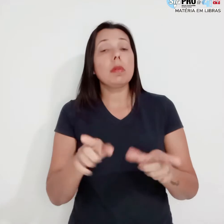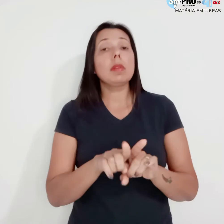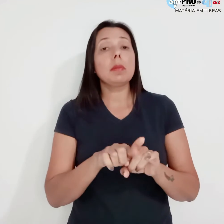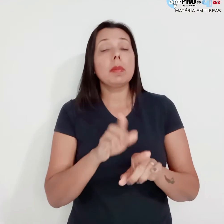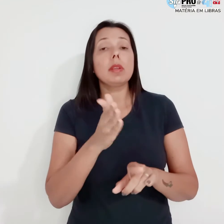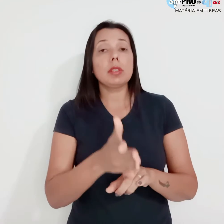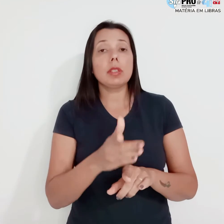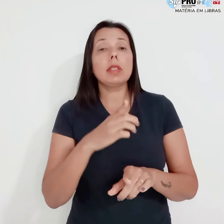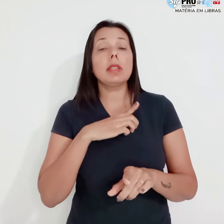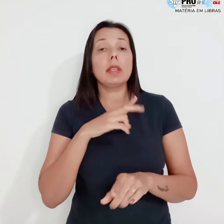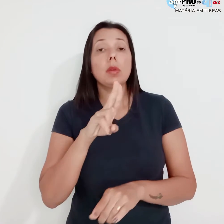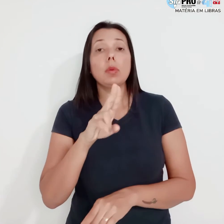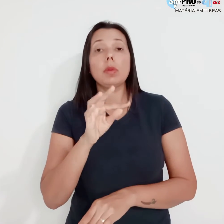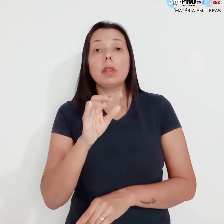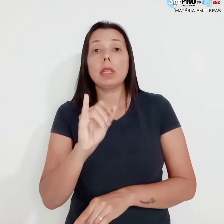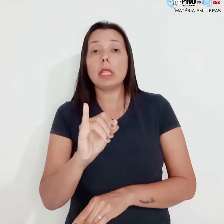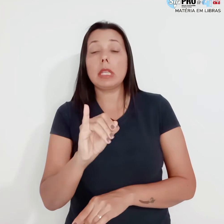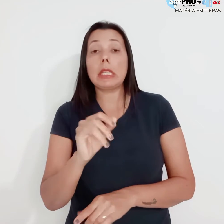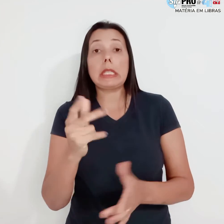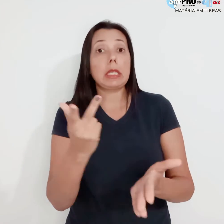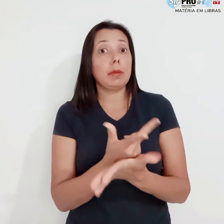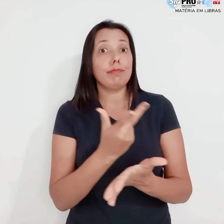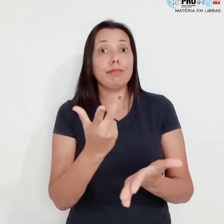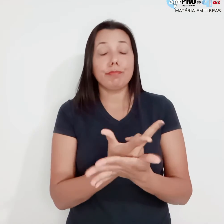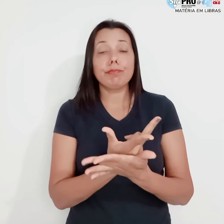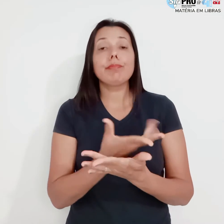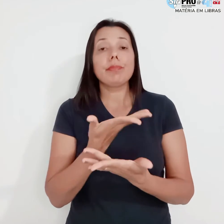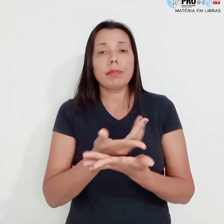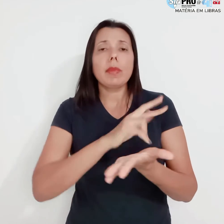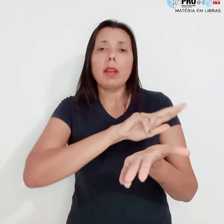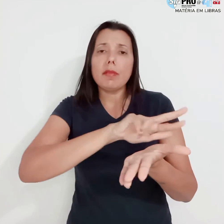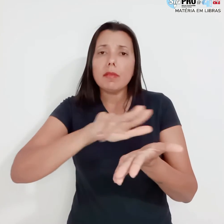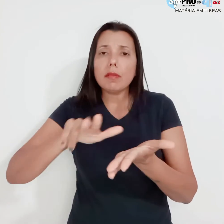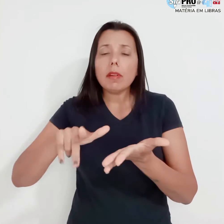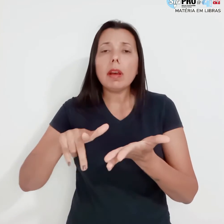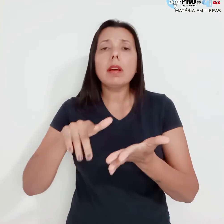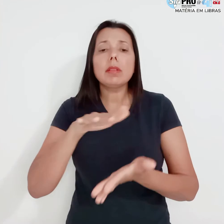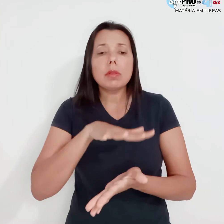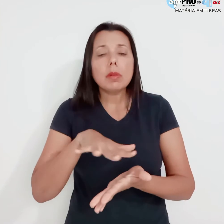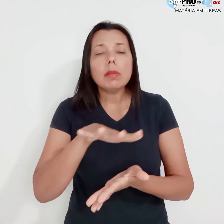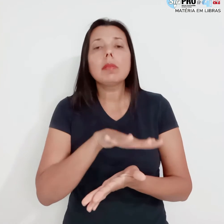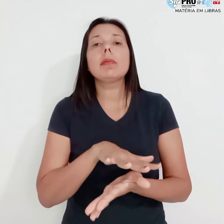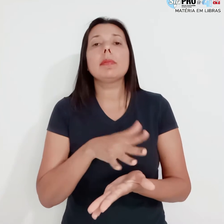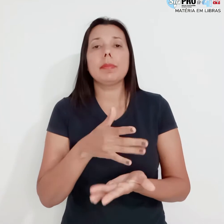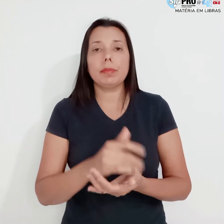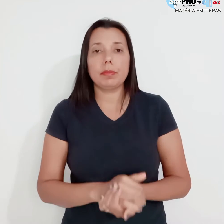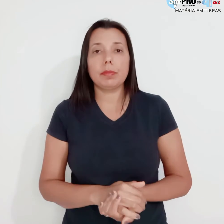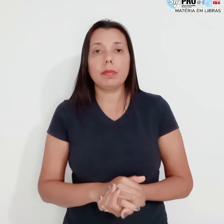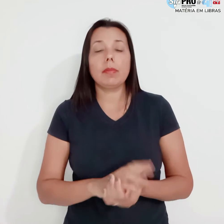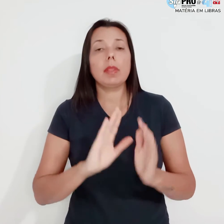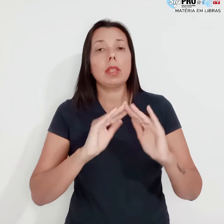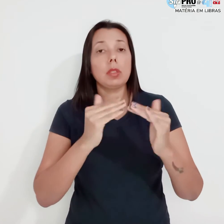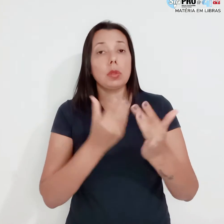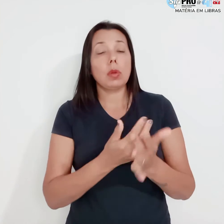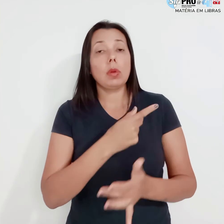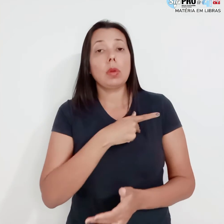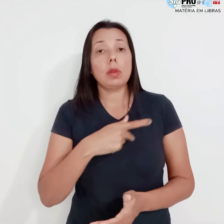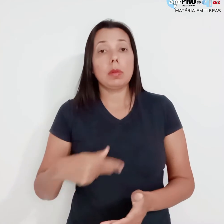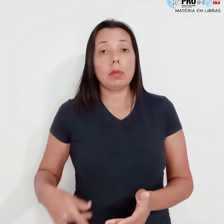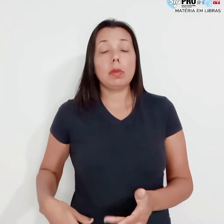estão com UTI em colapsos. Em várias unidades da federação, escolas públicas e